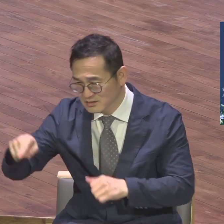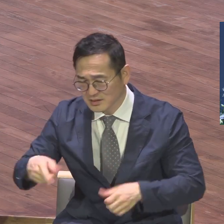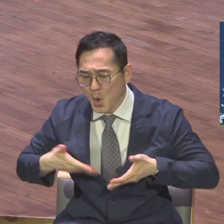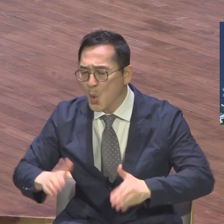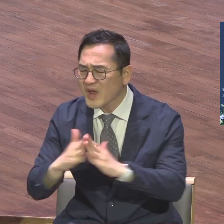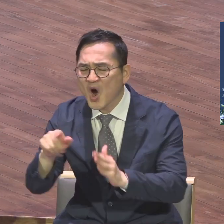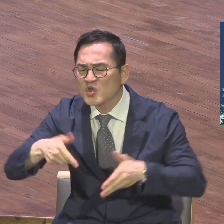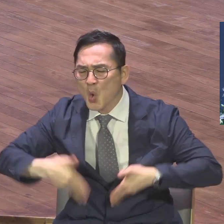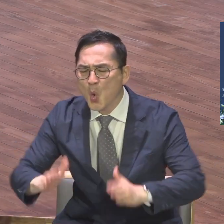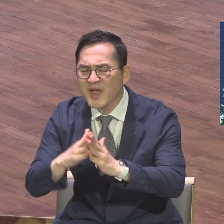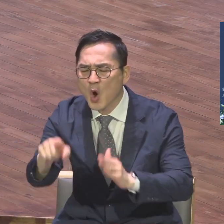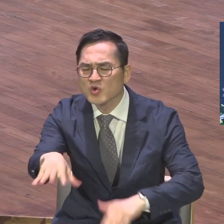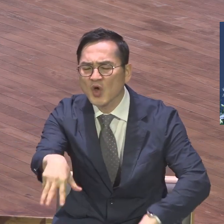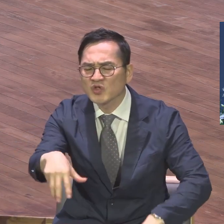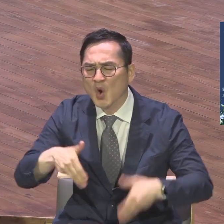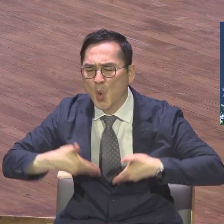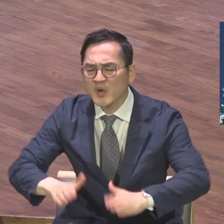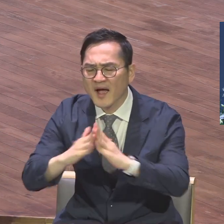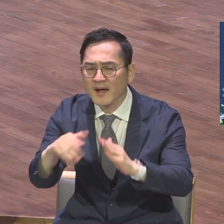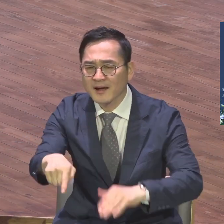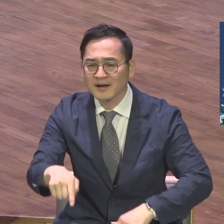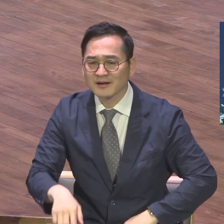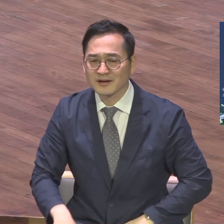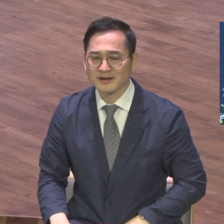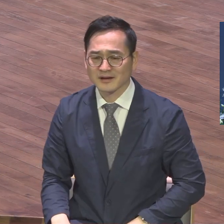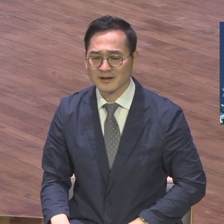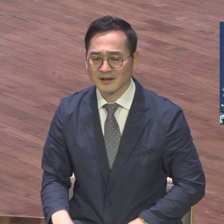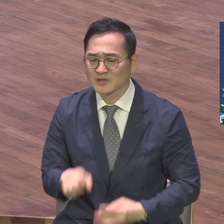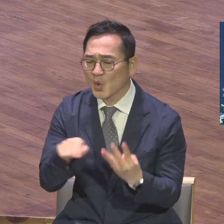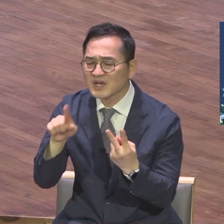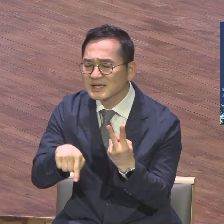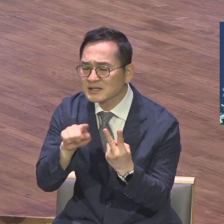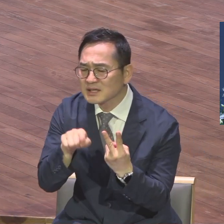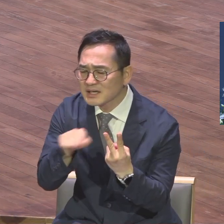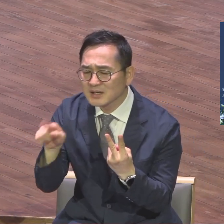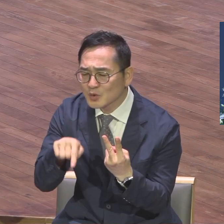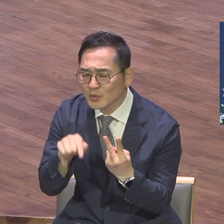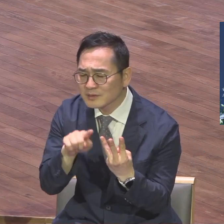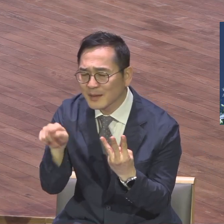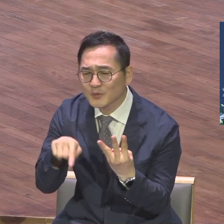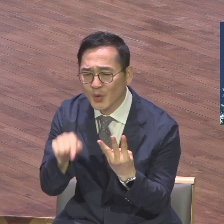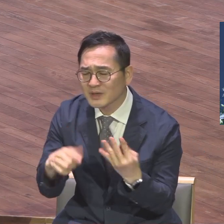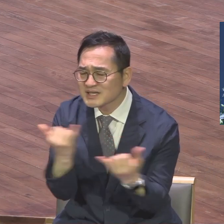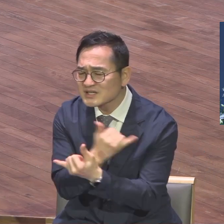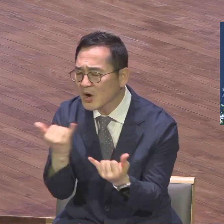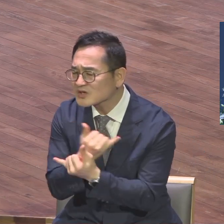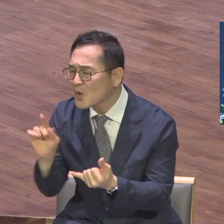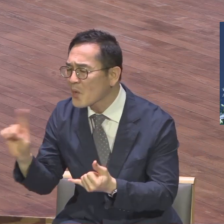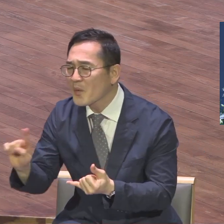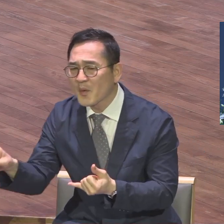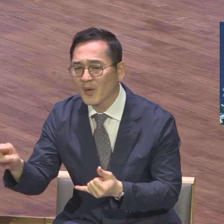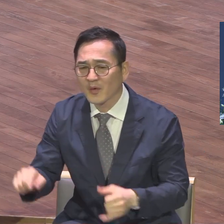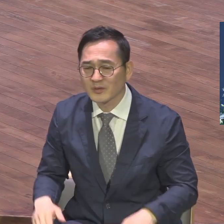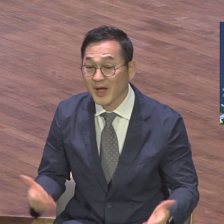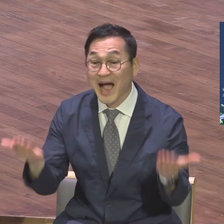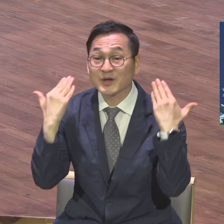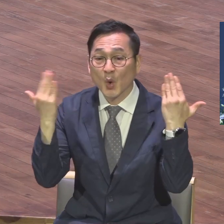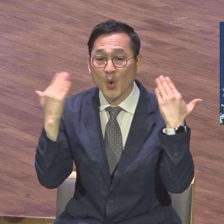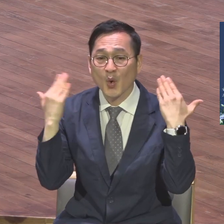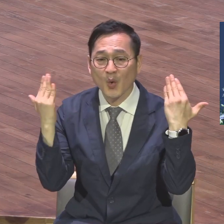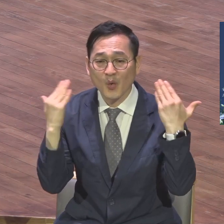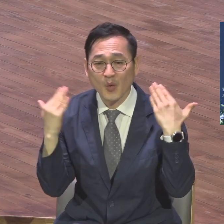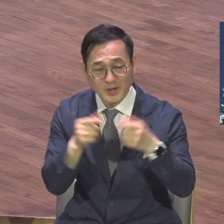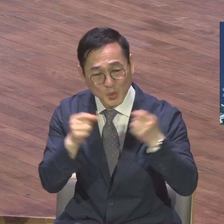따집니다. 고향이 어디냐? 촌수 따집니다. 나중에 학렬까지 따집니다. 학교에 학번